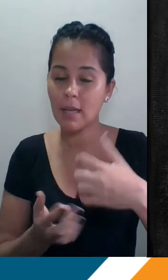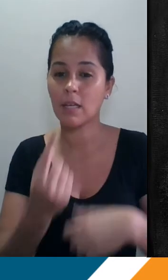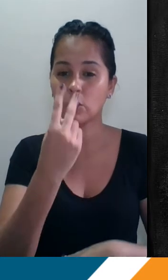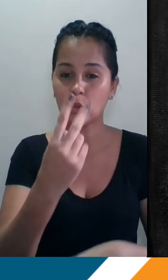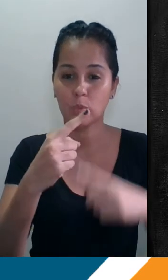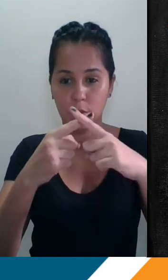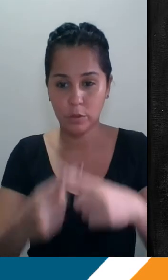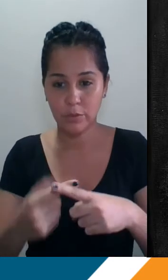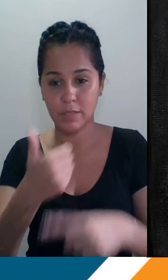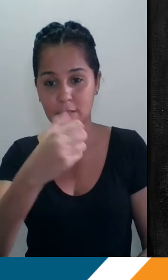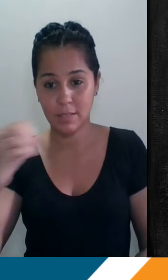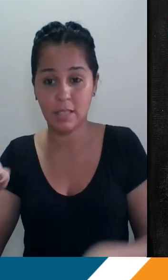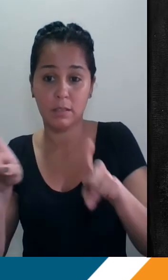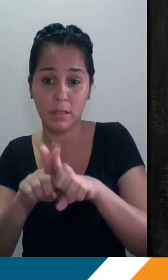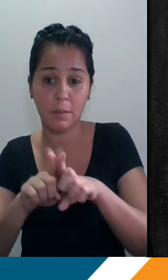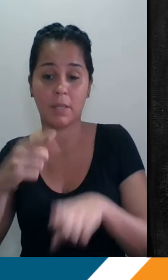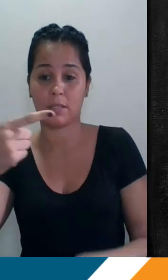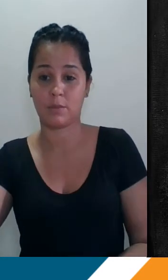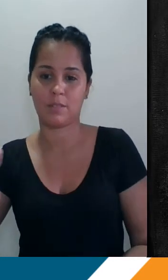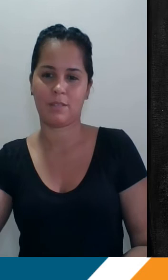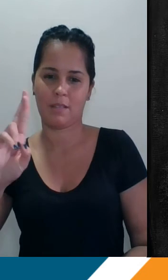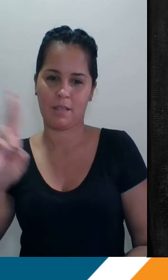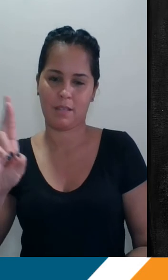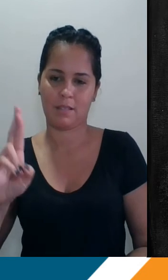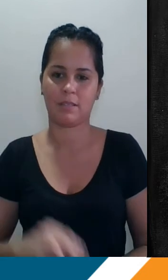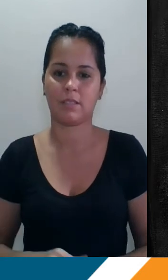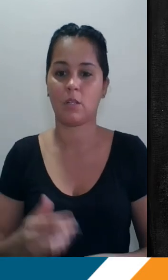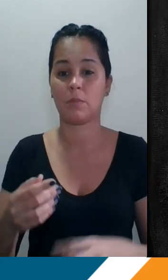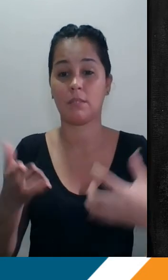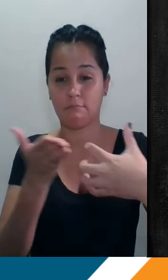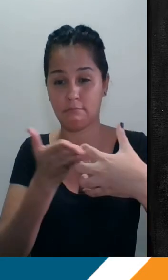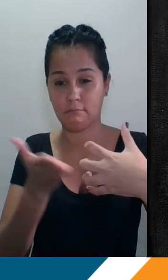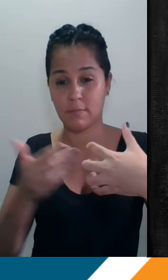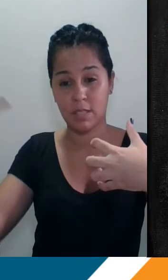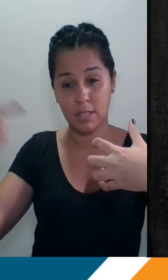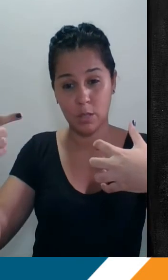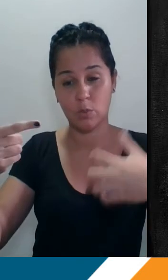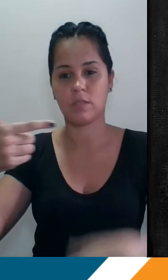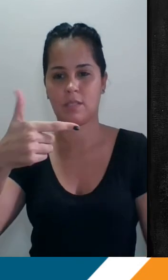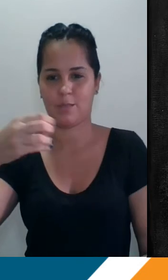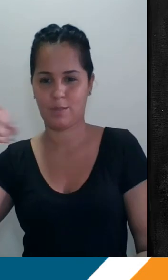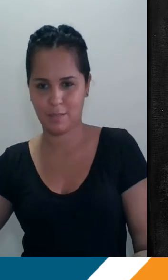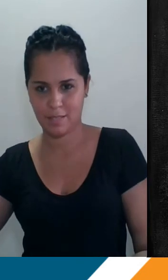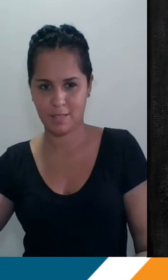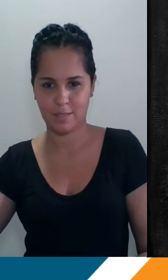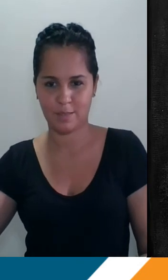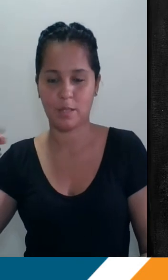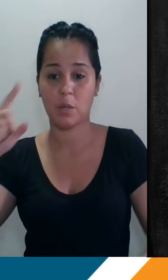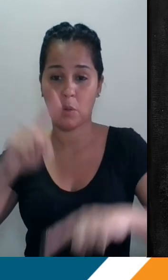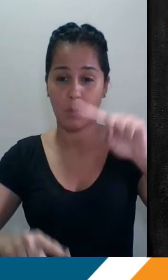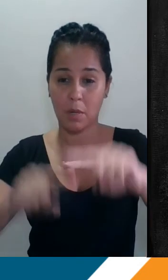vezes 100, que também deu R$200. Então, o valor da minha segunda parcela vai ser R$200 e o valor do produto à